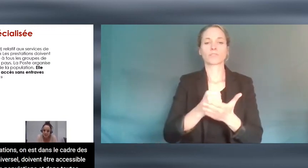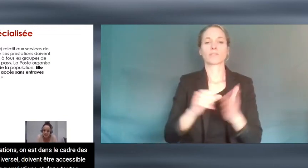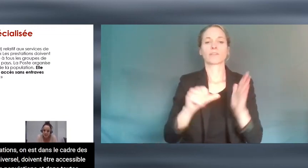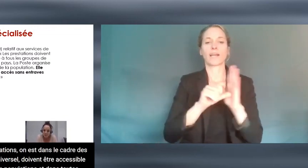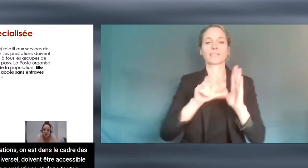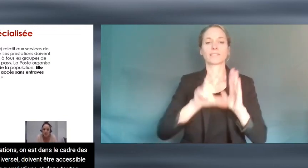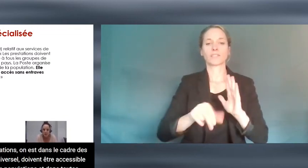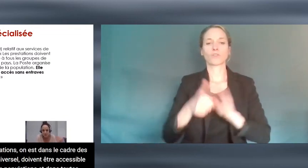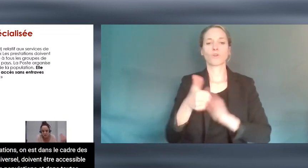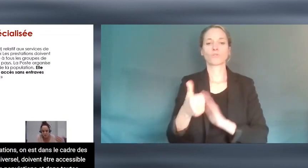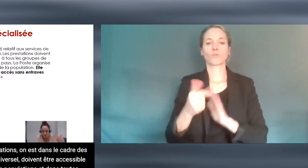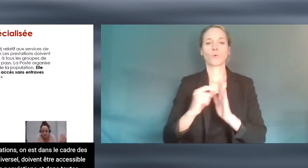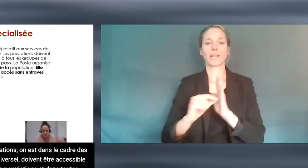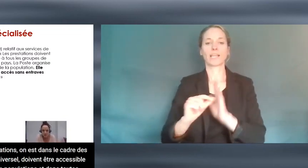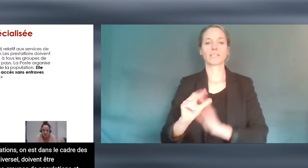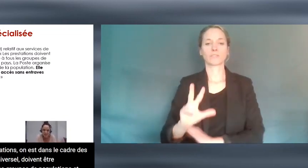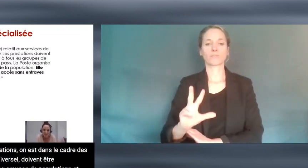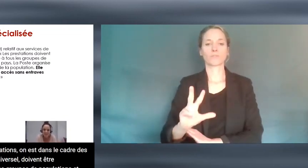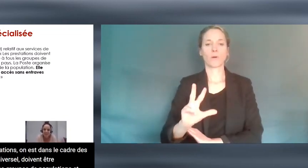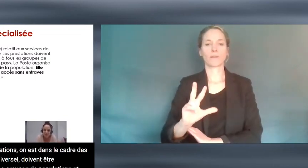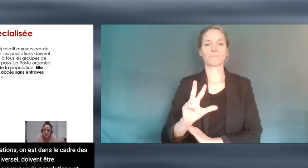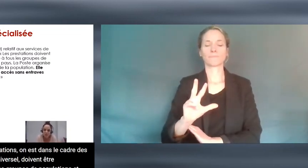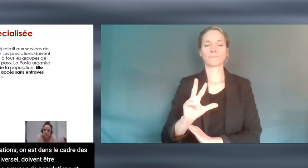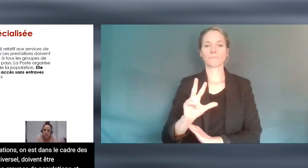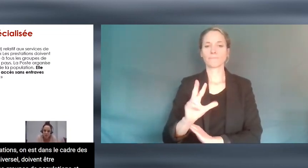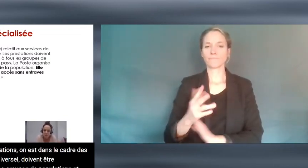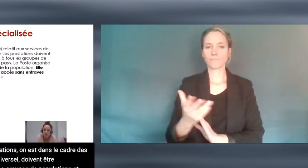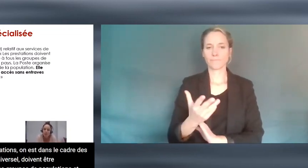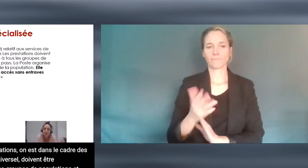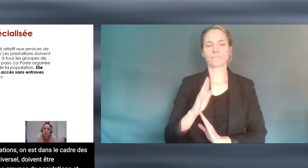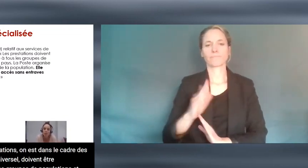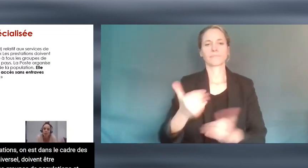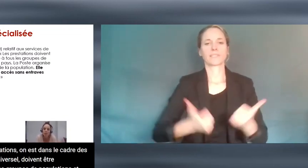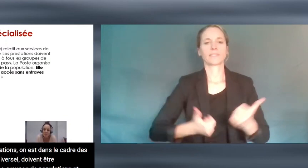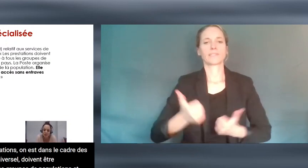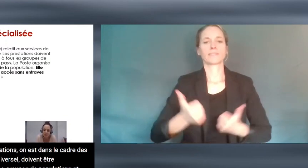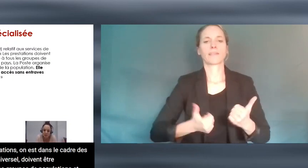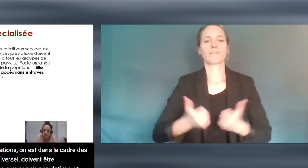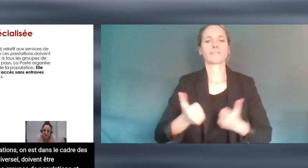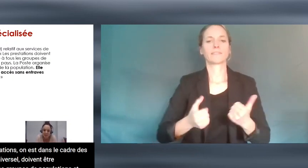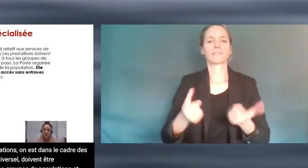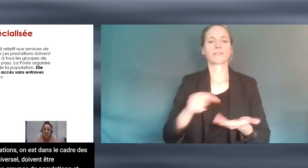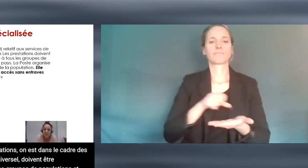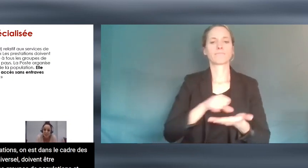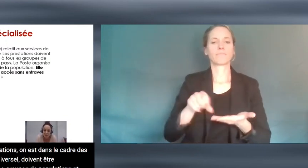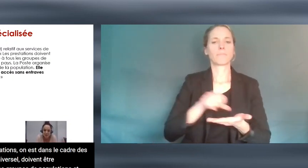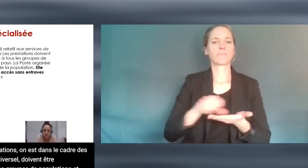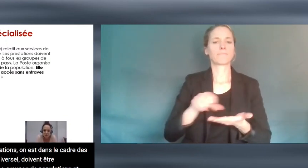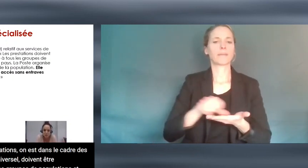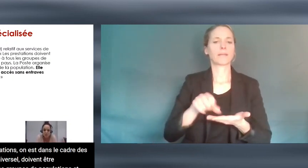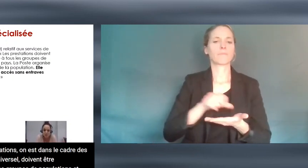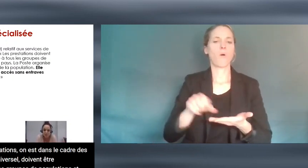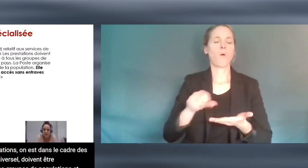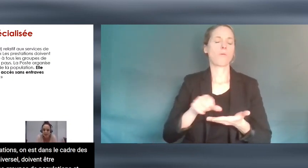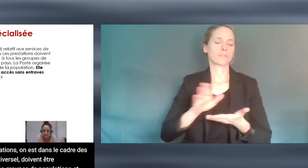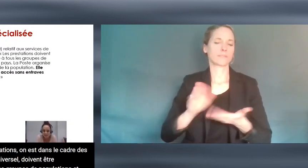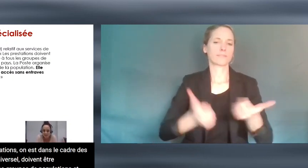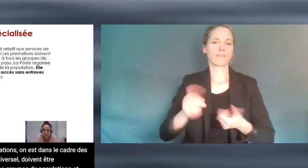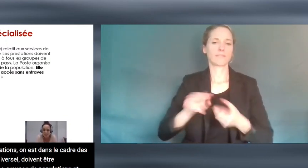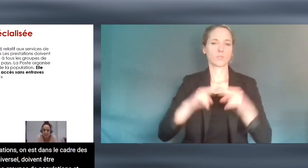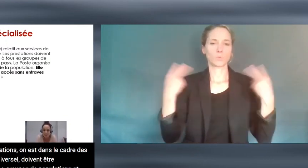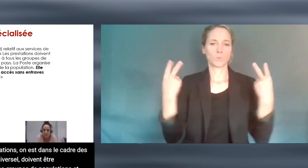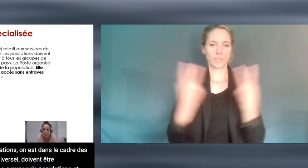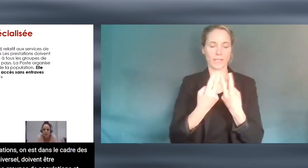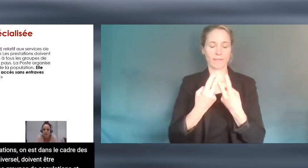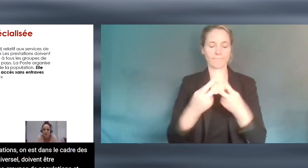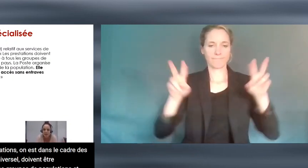les prestations, on est dans le cadre des services de paiement relevant du service universel, les prestations doivent être accessibles